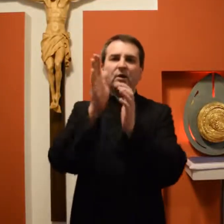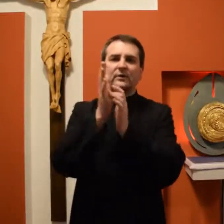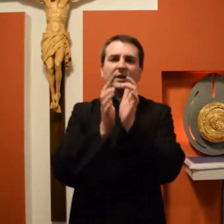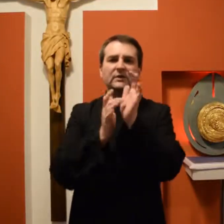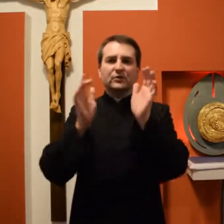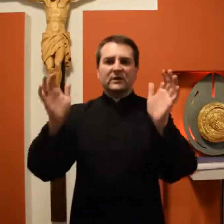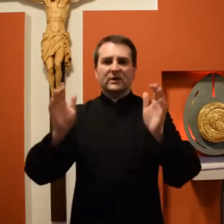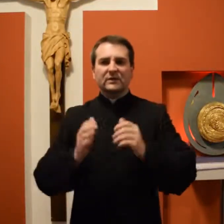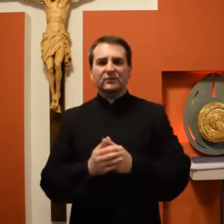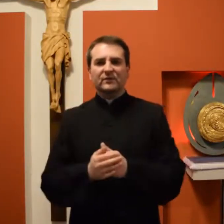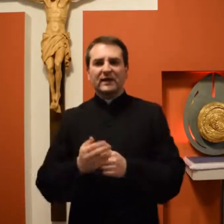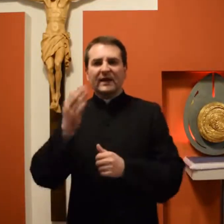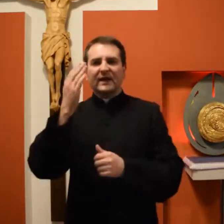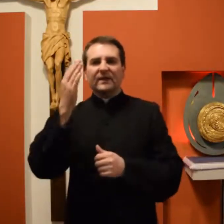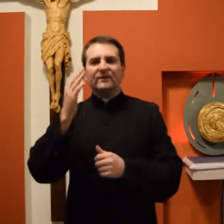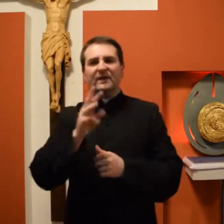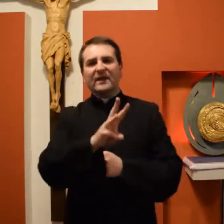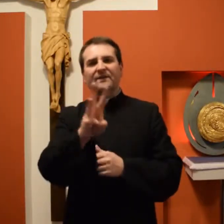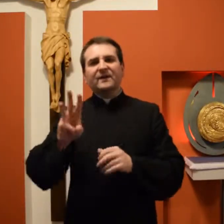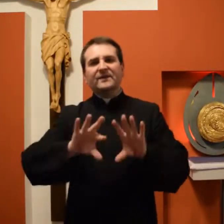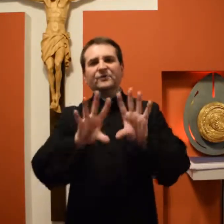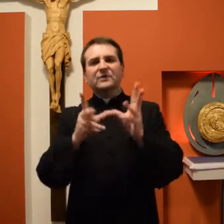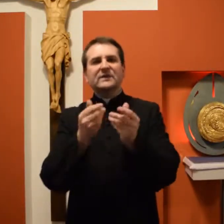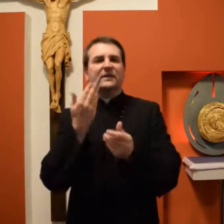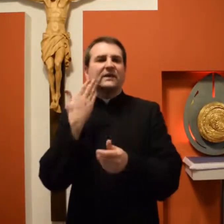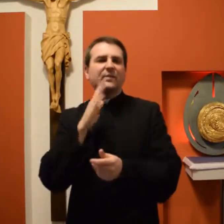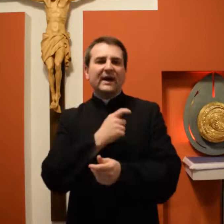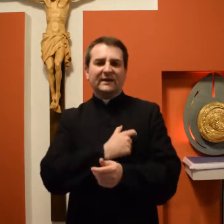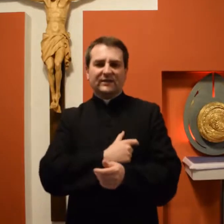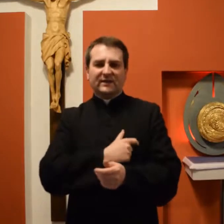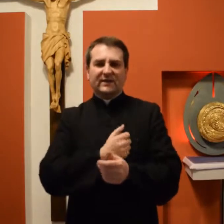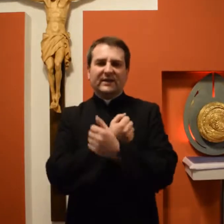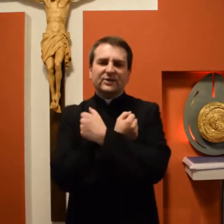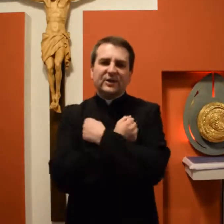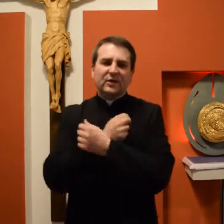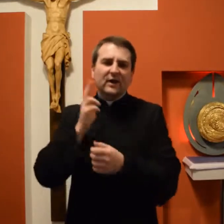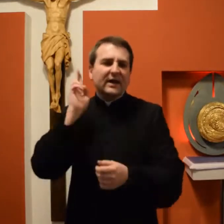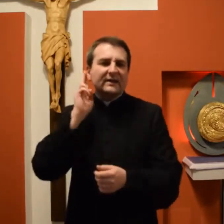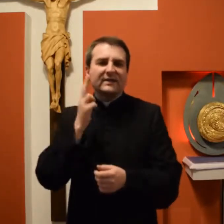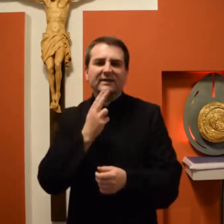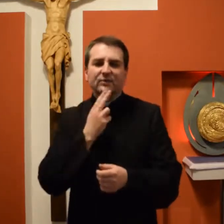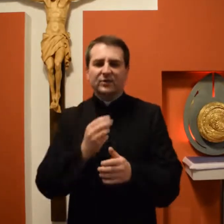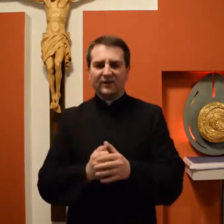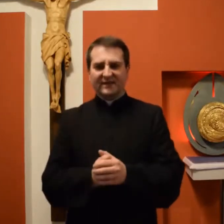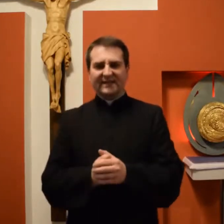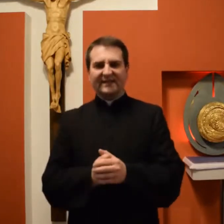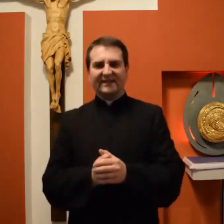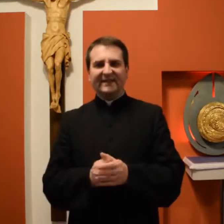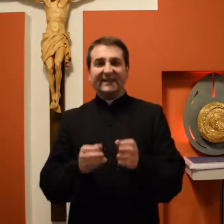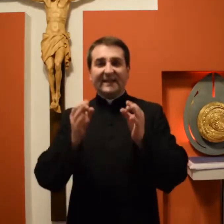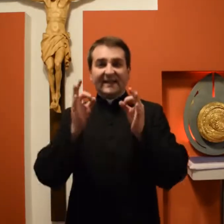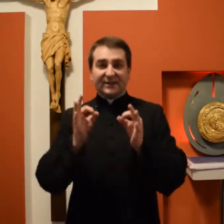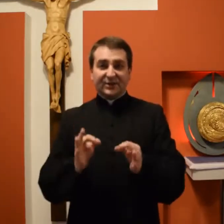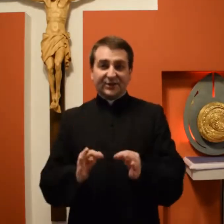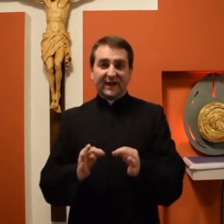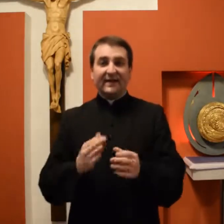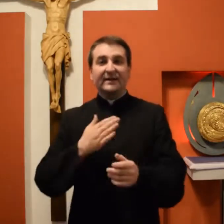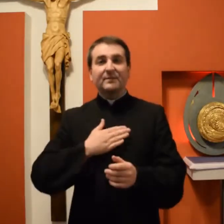chwalony Jezus Chrystus. Witam Was wszystkich bardzo serdecznie, kochani niesłyszący. Dzisiaj